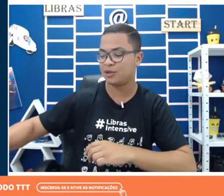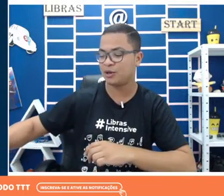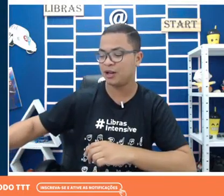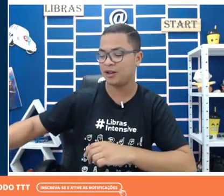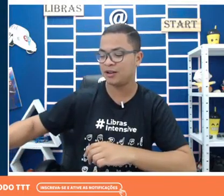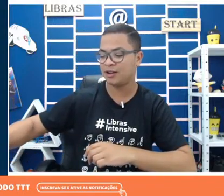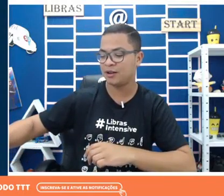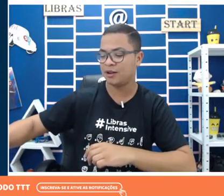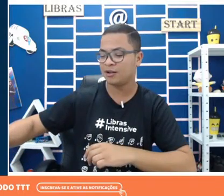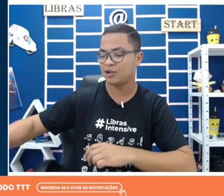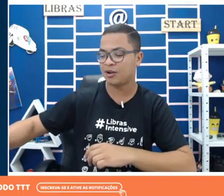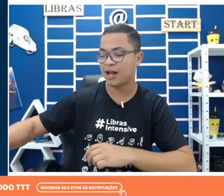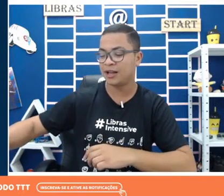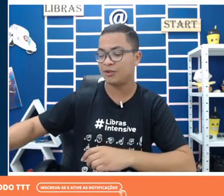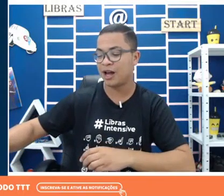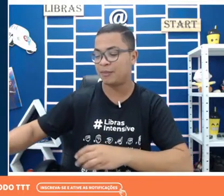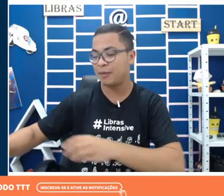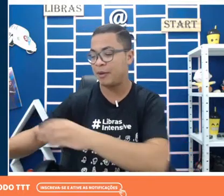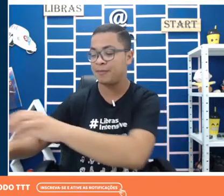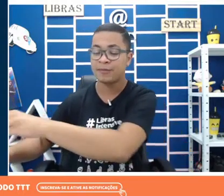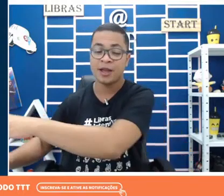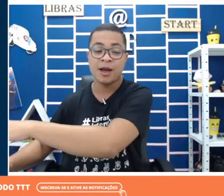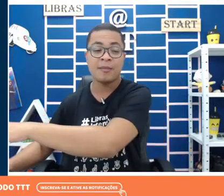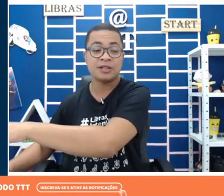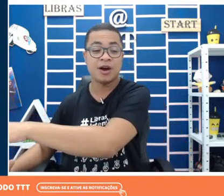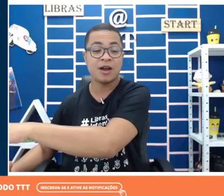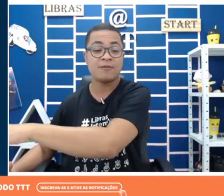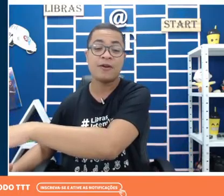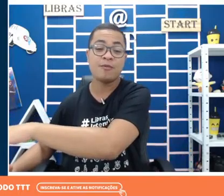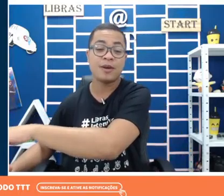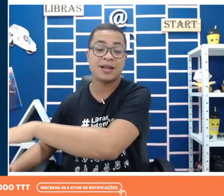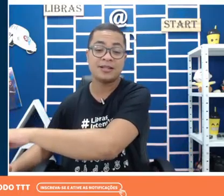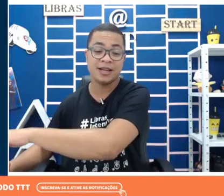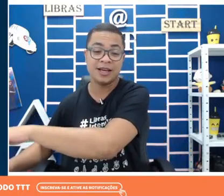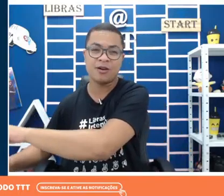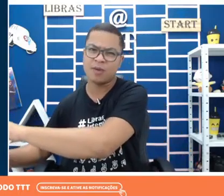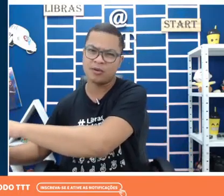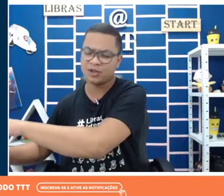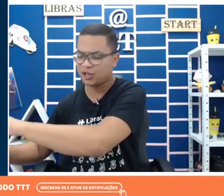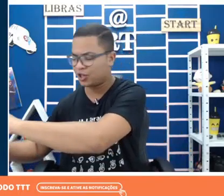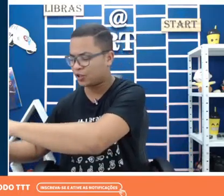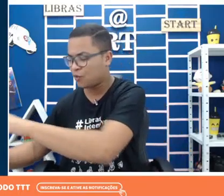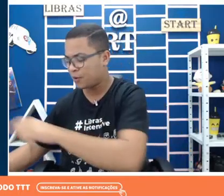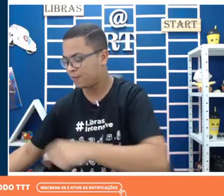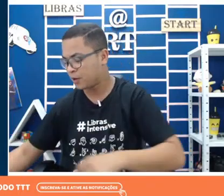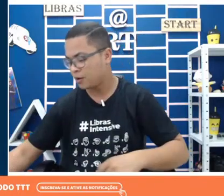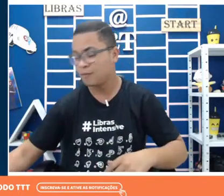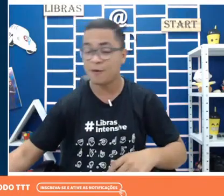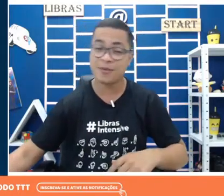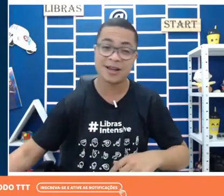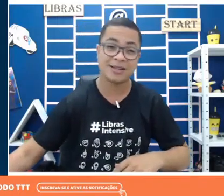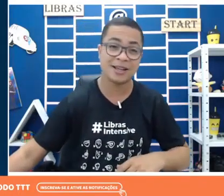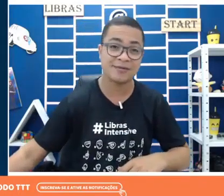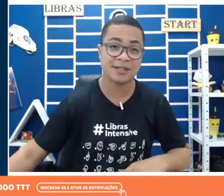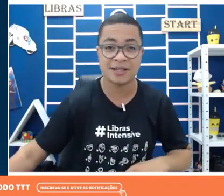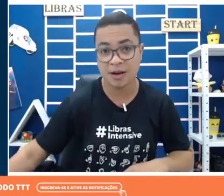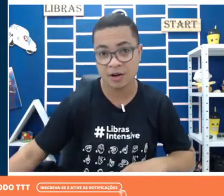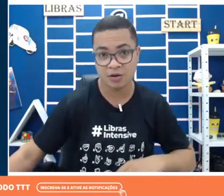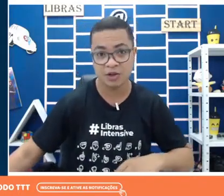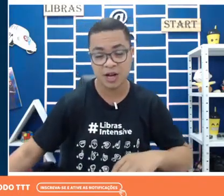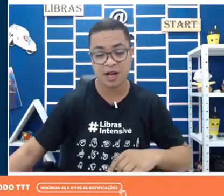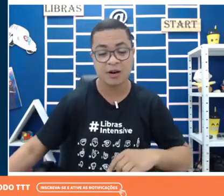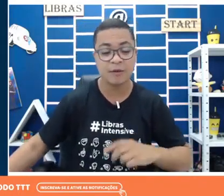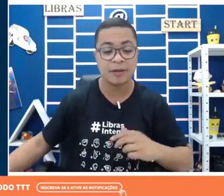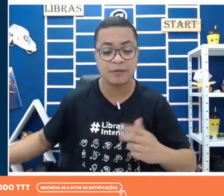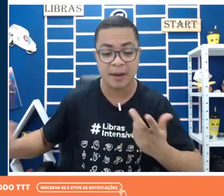esqueci mesmo de colocar ela aqui do lado para beber. Mas olha, foi um prazer... Olha o barulho, gente, desculpa. Foi um prazer ter vocês na